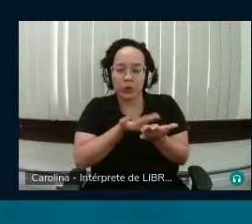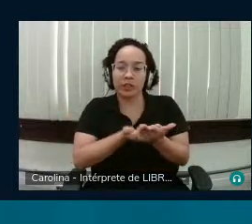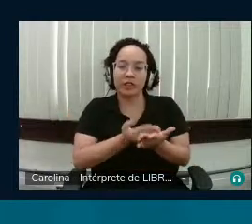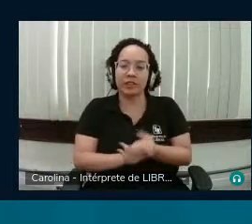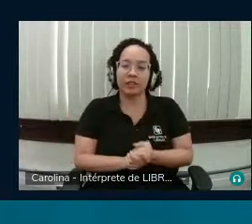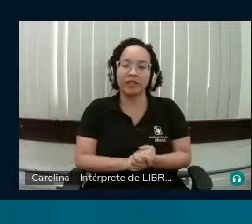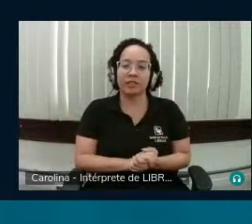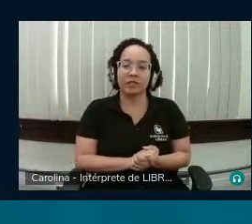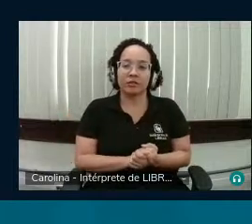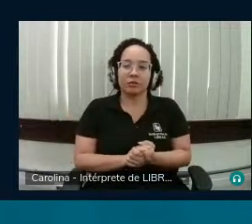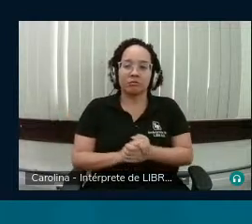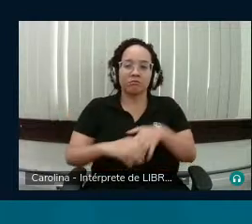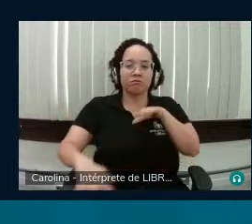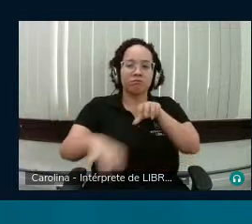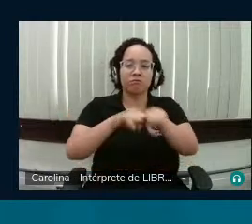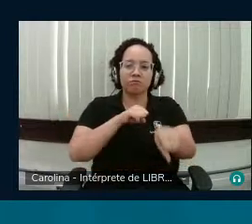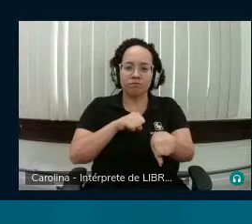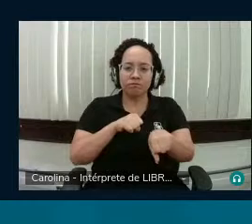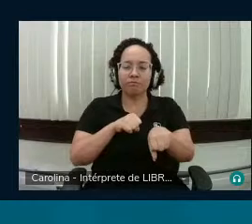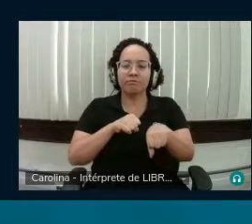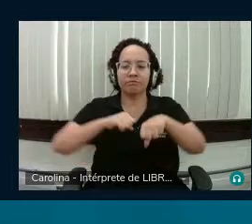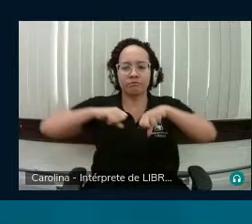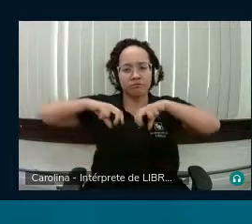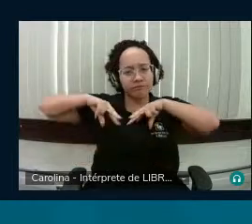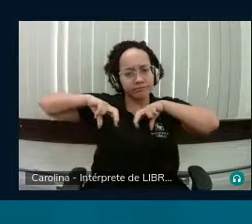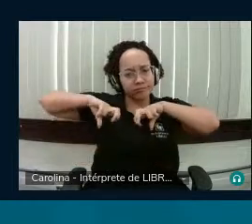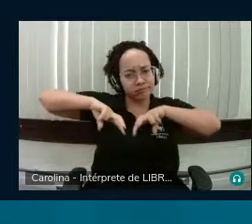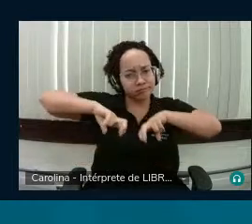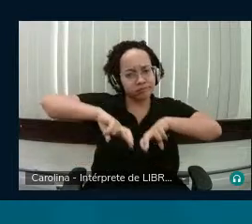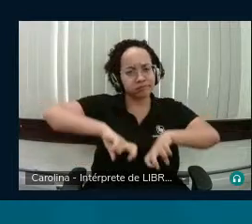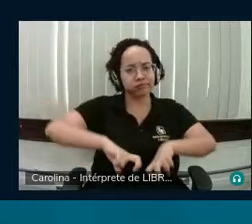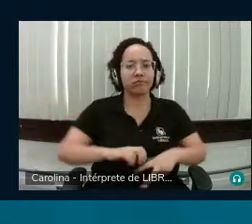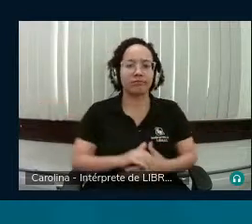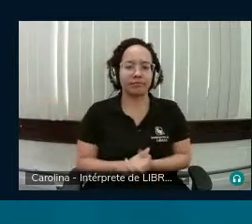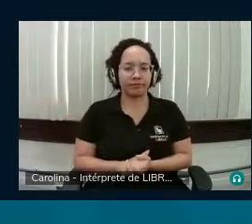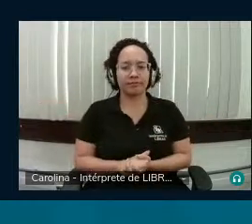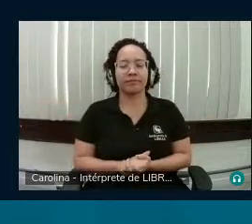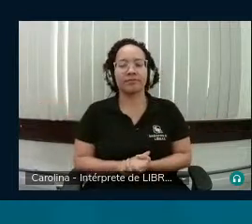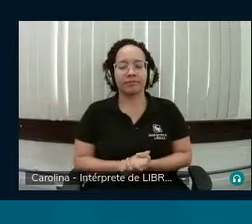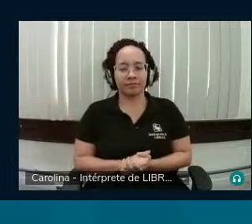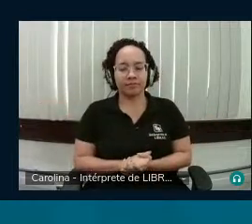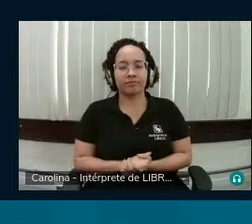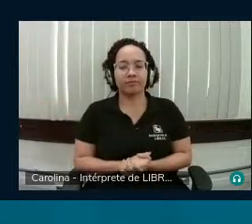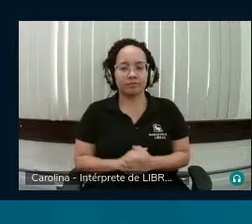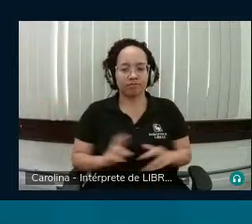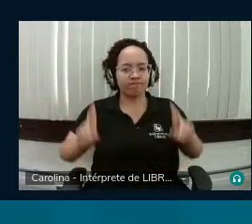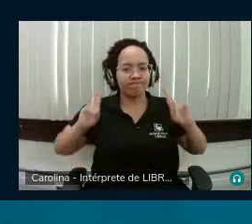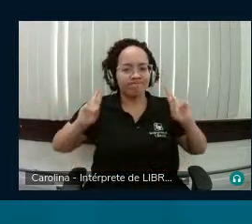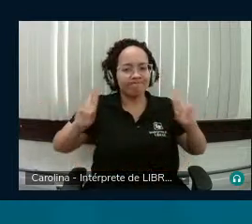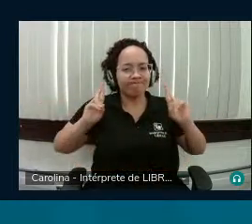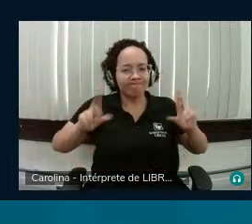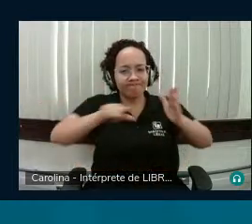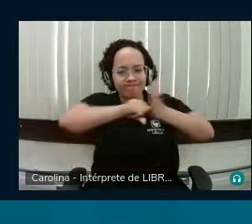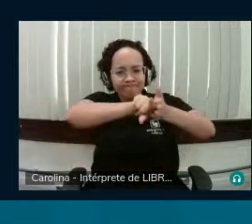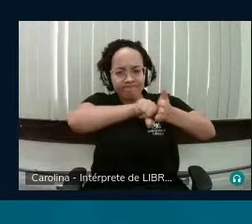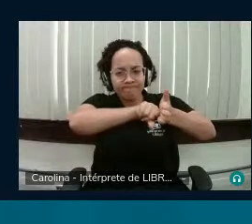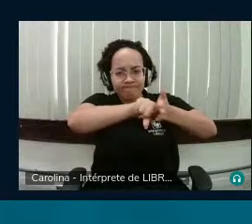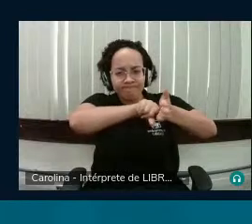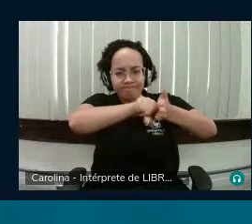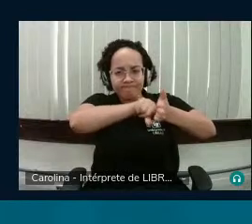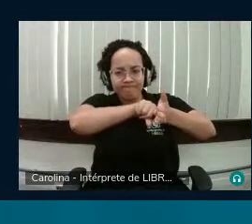enriquecedor, formativo, né, aquilo que a gente espera que seja um mergulho na pesquisa ou um mergulho